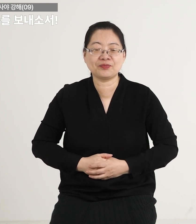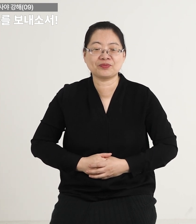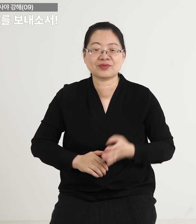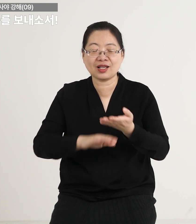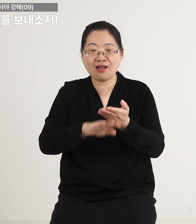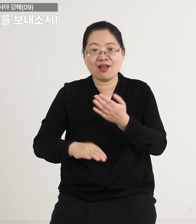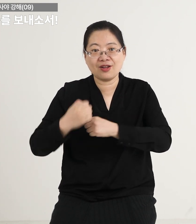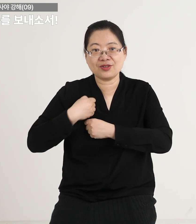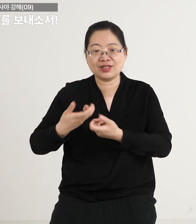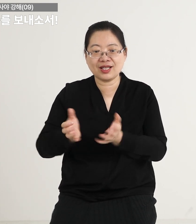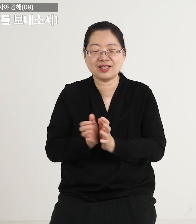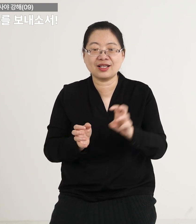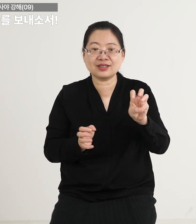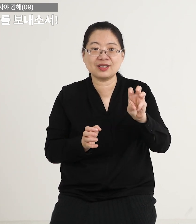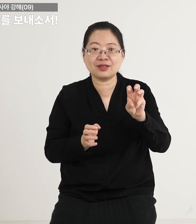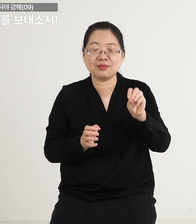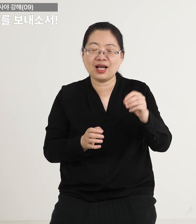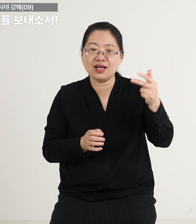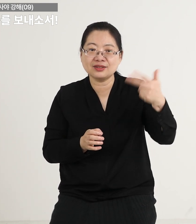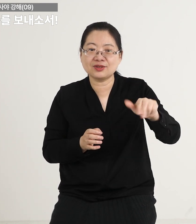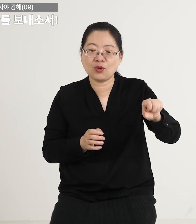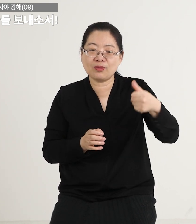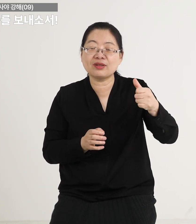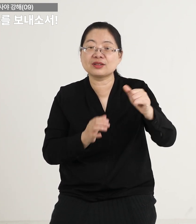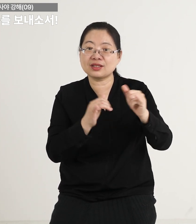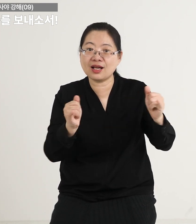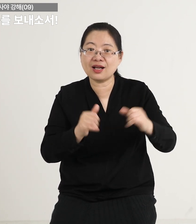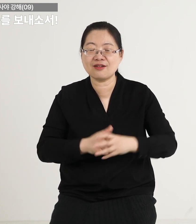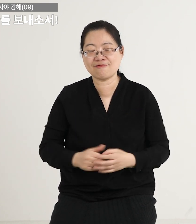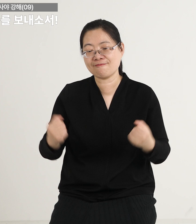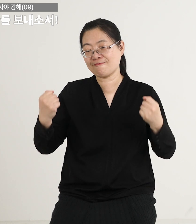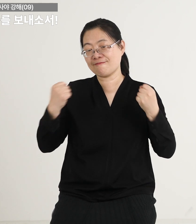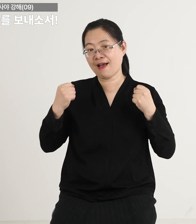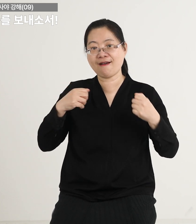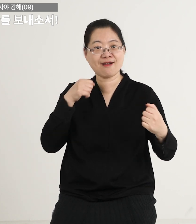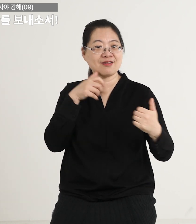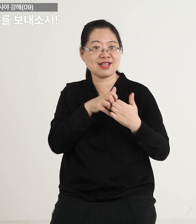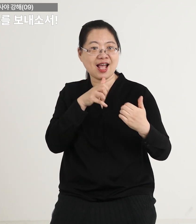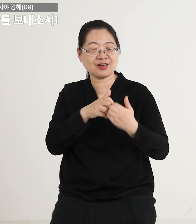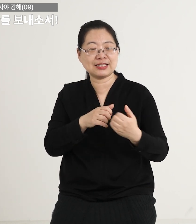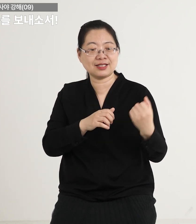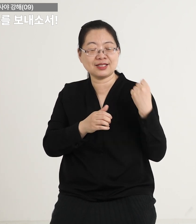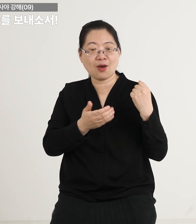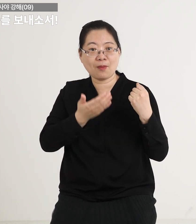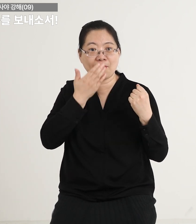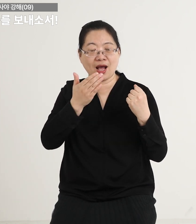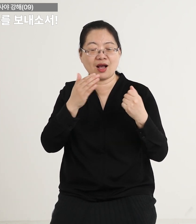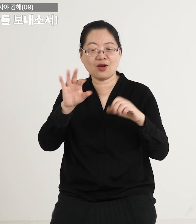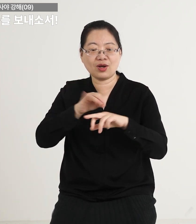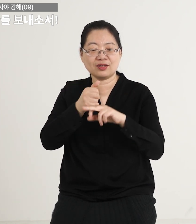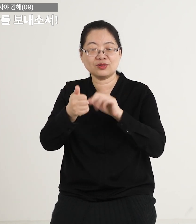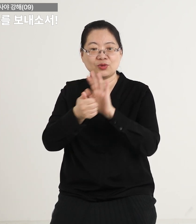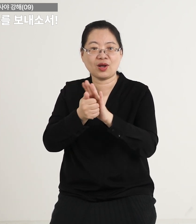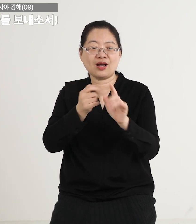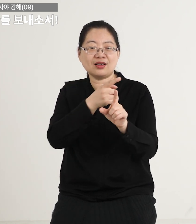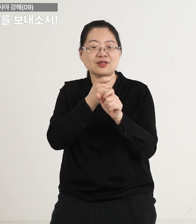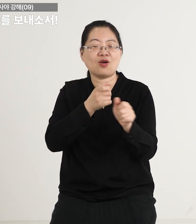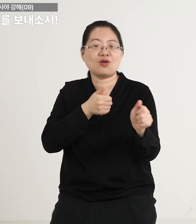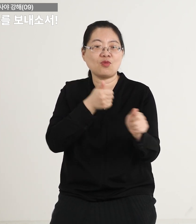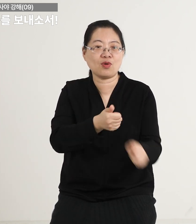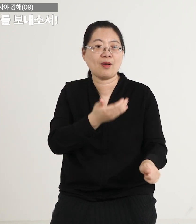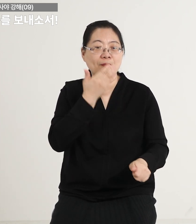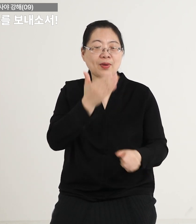휘하의 군대가 30만 7,500명이라 건장하고 싸움에 능하여 왕을 도와 적을 치는